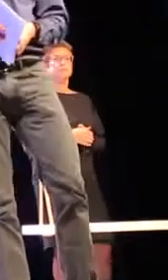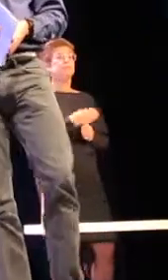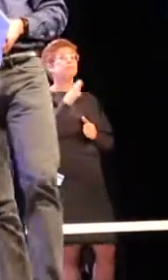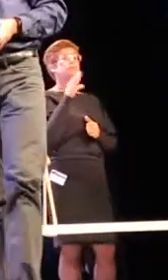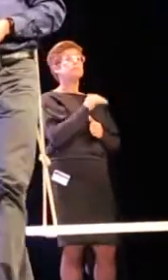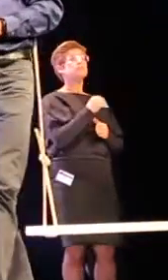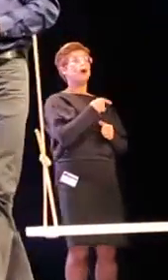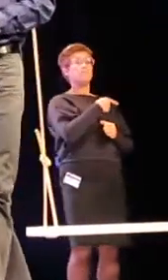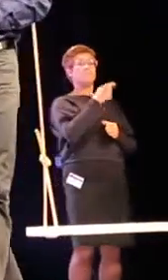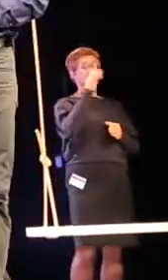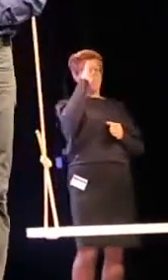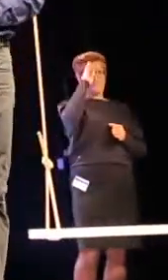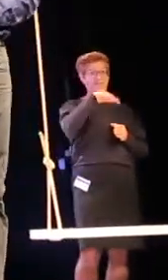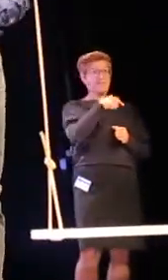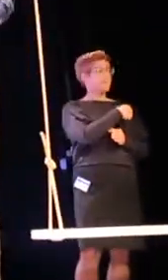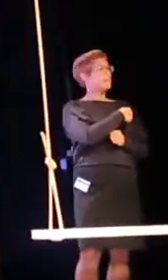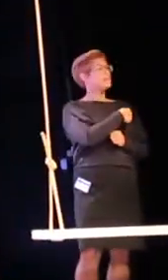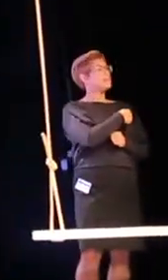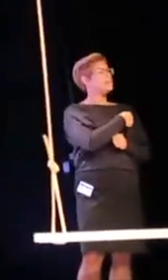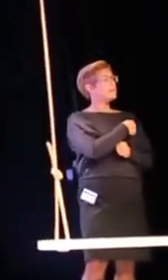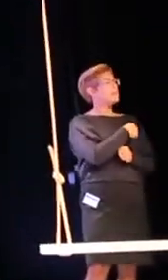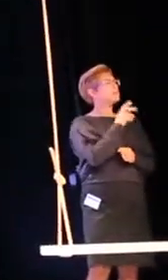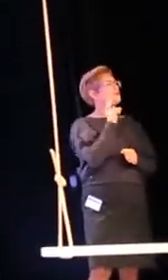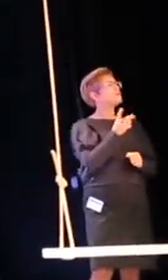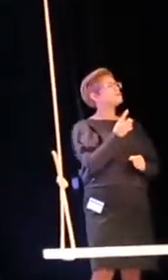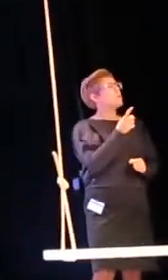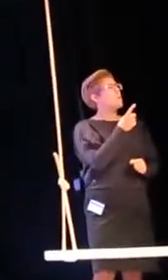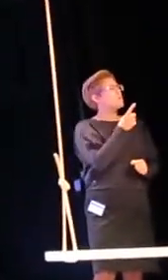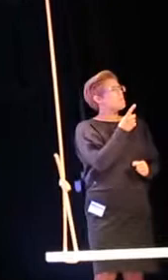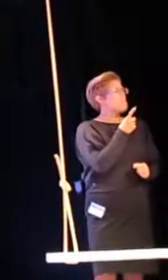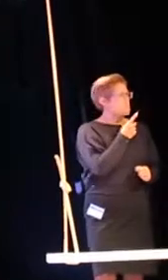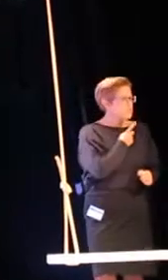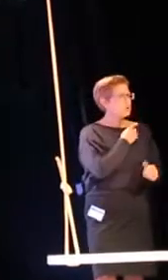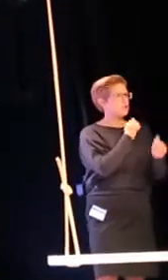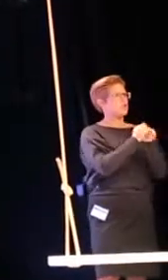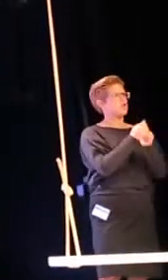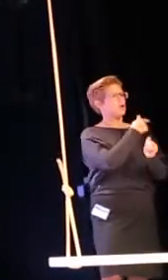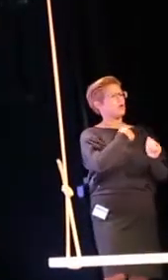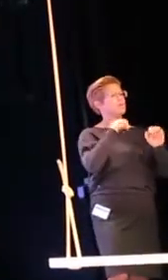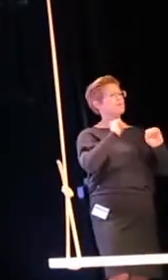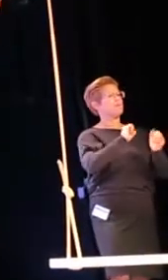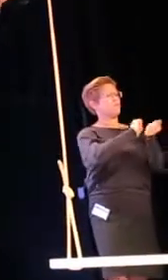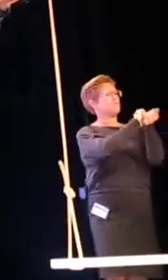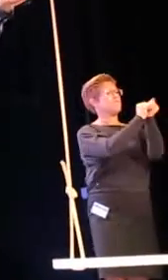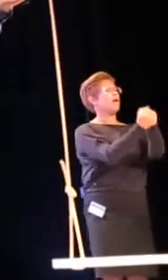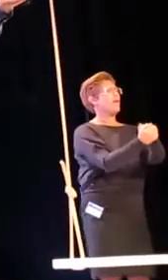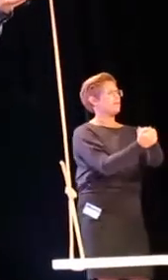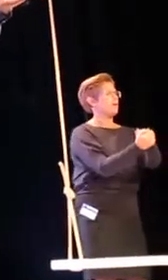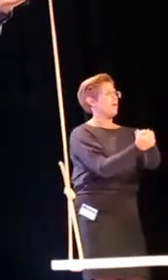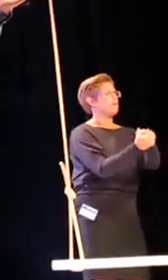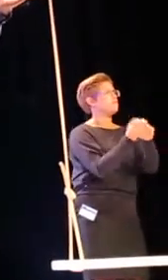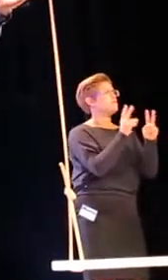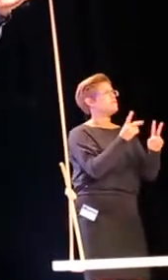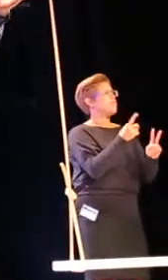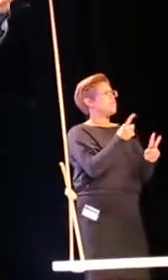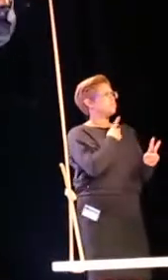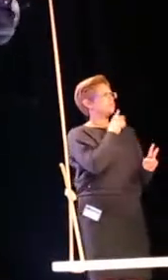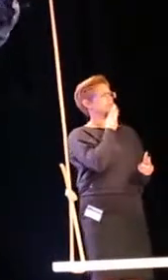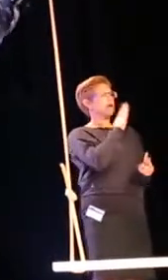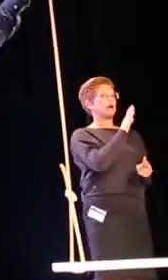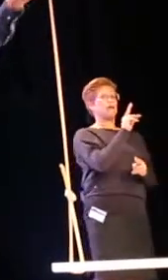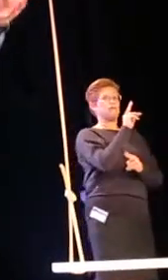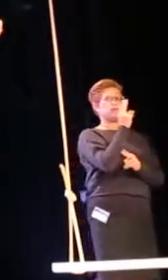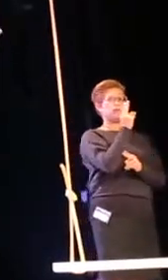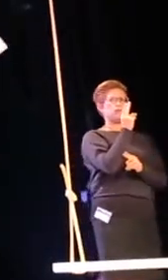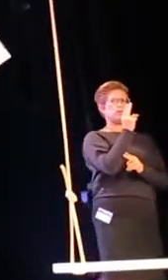att vi alla delar. Det är så mycket som står på spel. Och ibland så liksom,